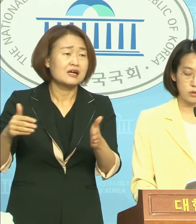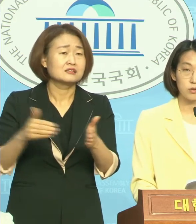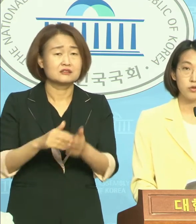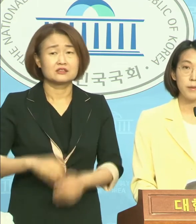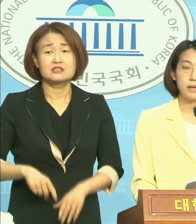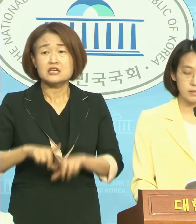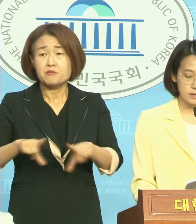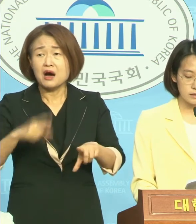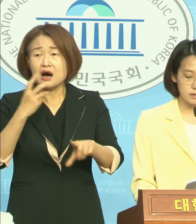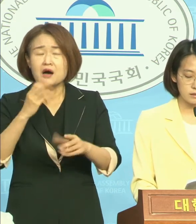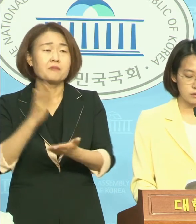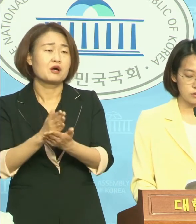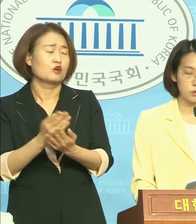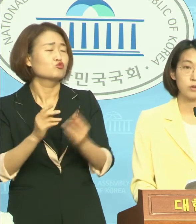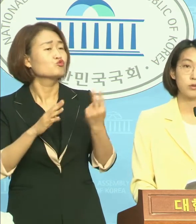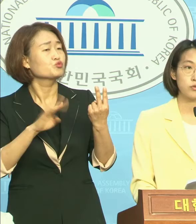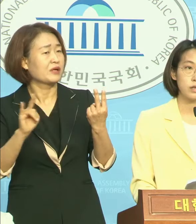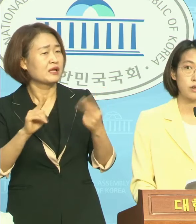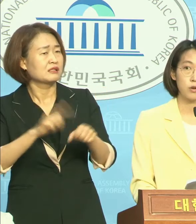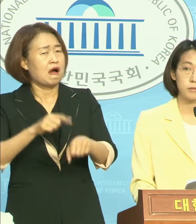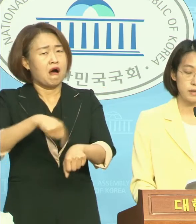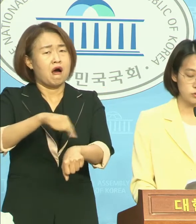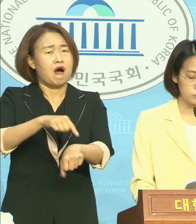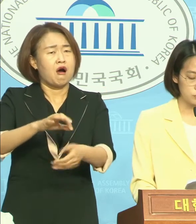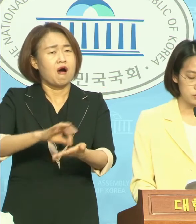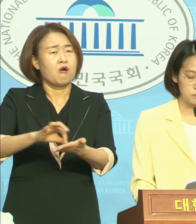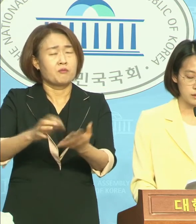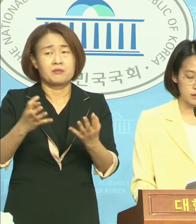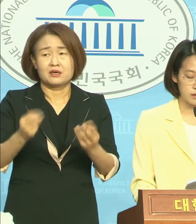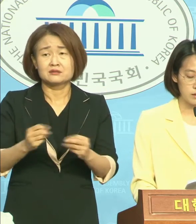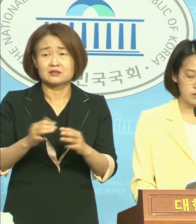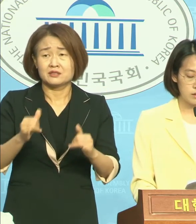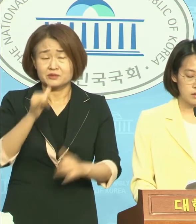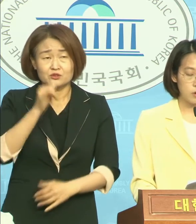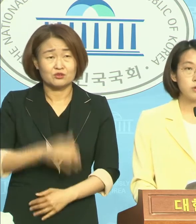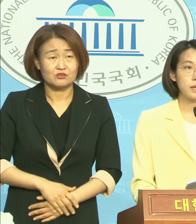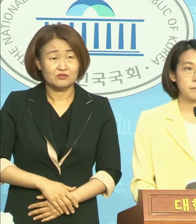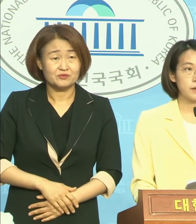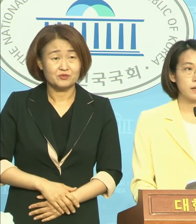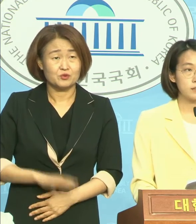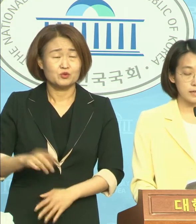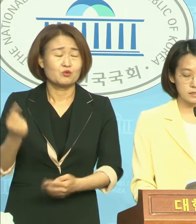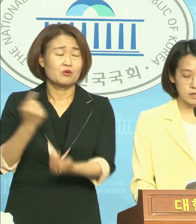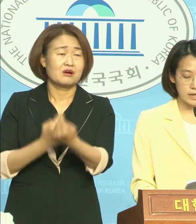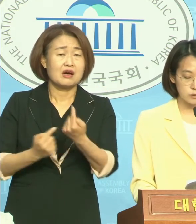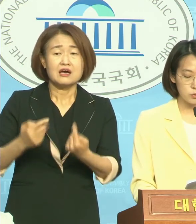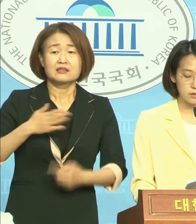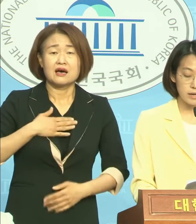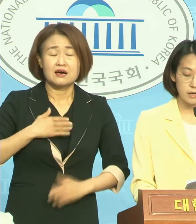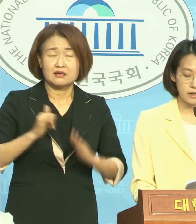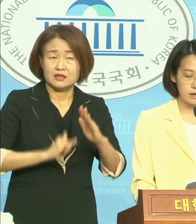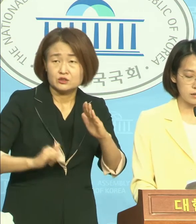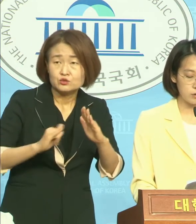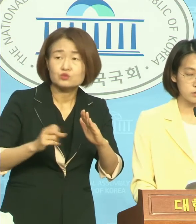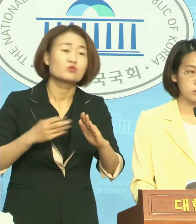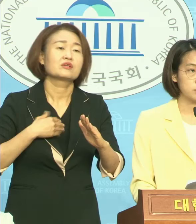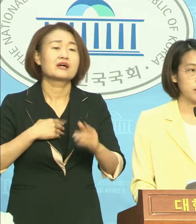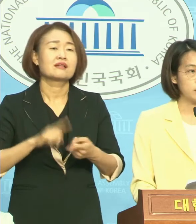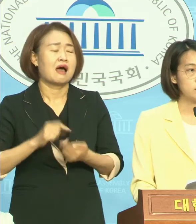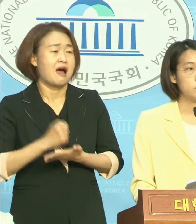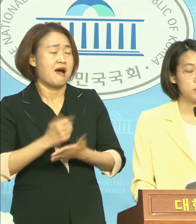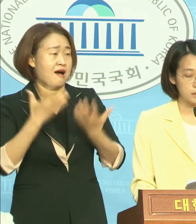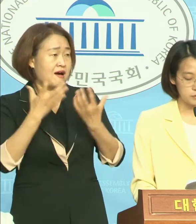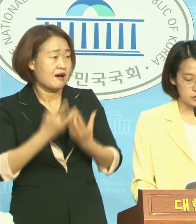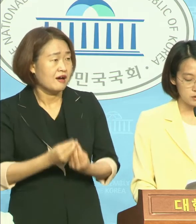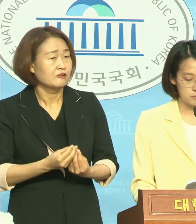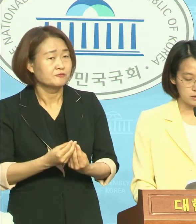들에 비해서 2배 이상의 시간을 들여서 소중한 걸음을 해주신 분들입니다 언론 앞에 자신과 가족의 사례를 알리는 것은